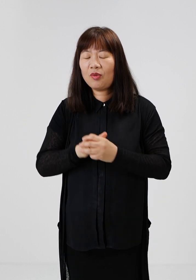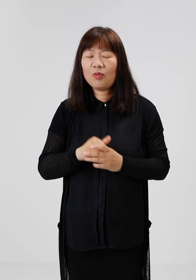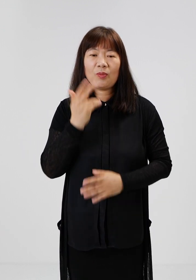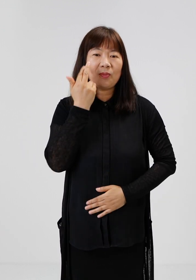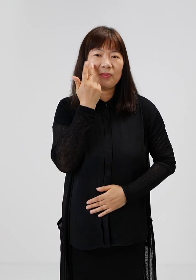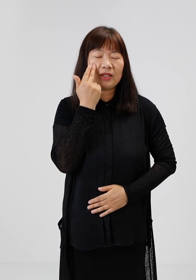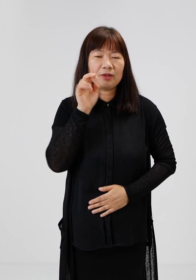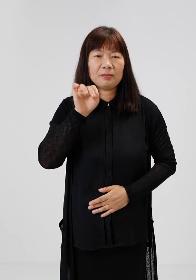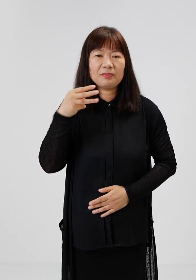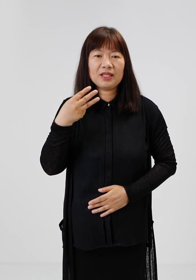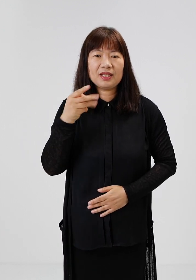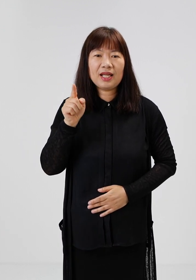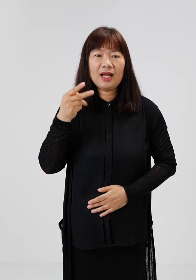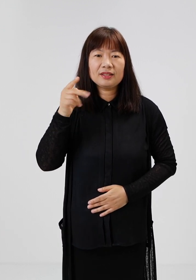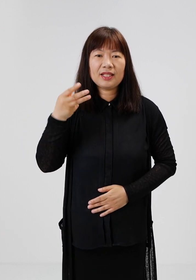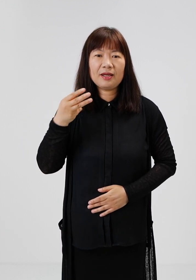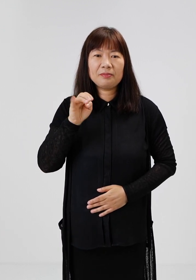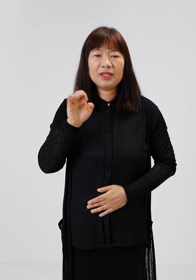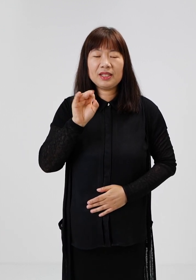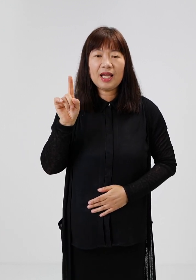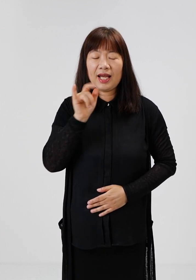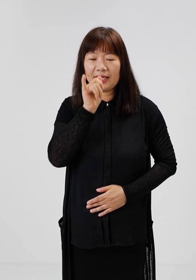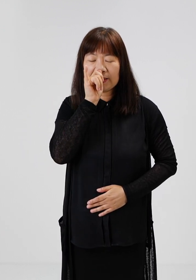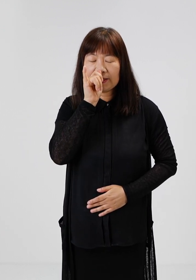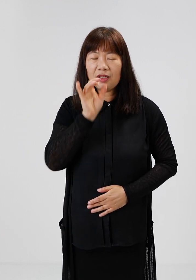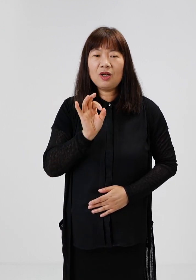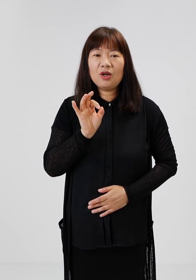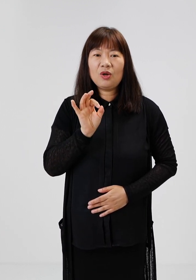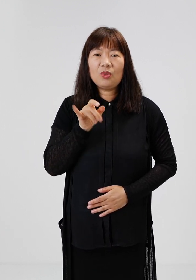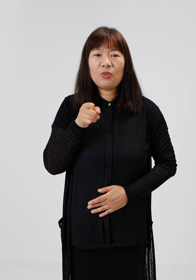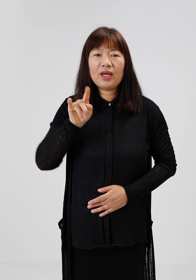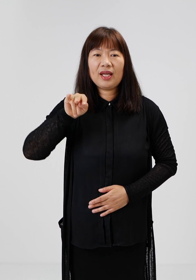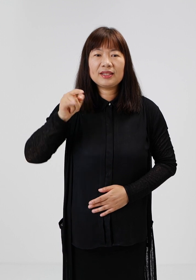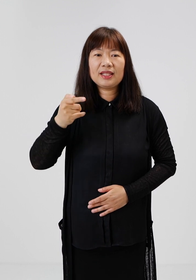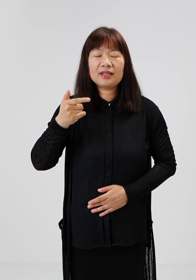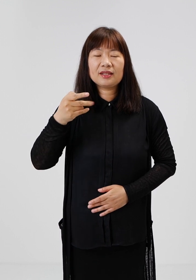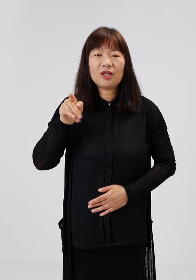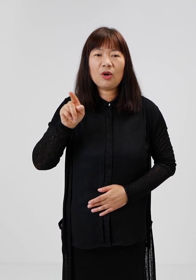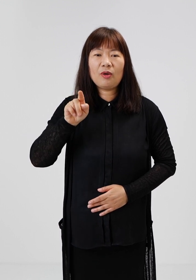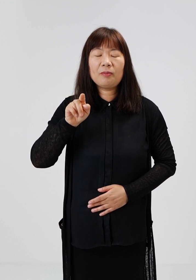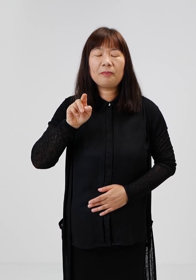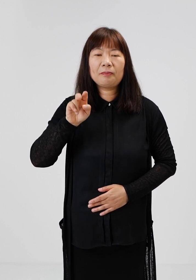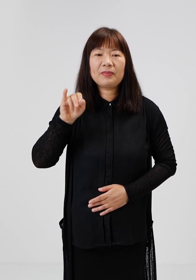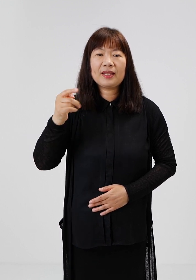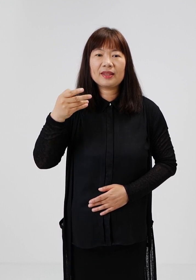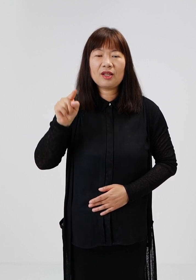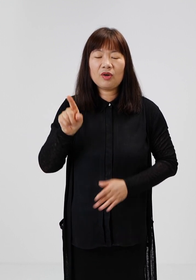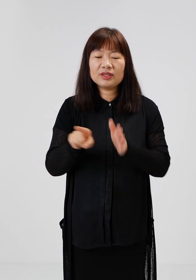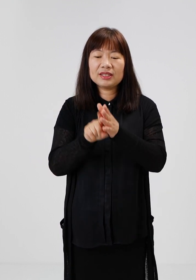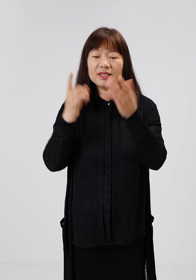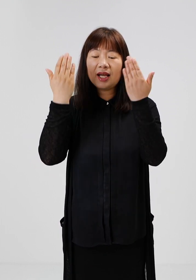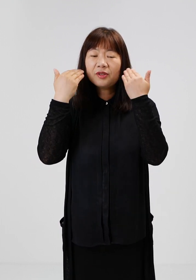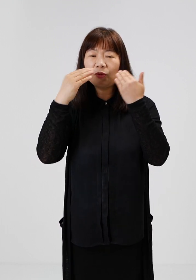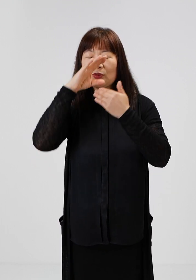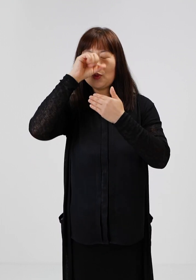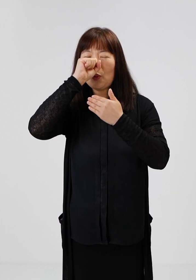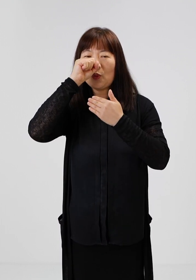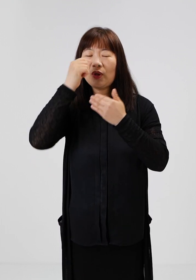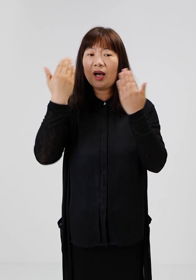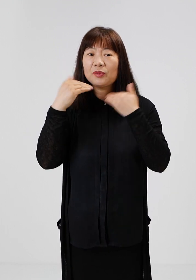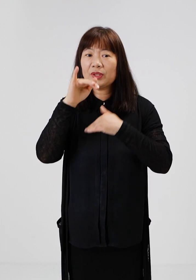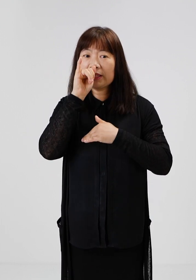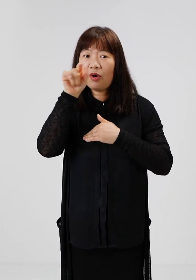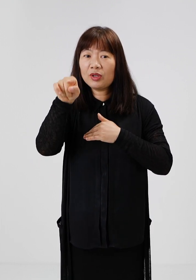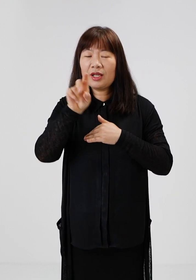미국의 필라델피아에 있는 웨스트민스터 신학교라는 좋은 신학교가 있어요. 거기에 재직하셨던